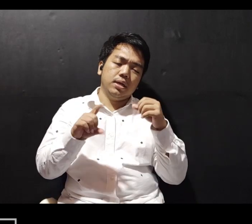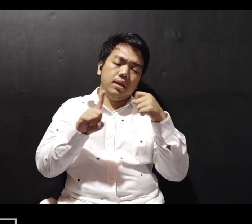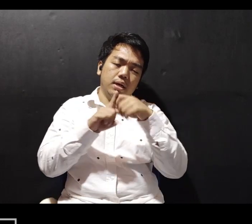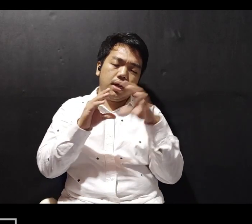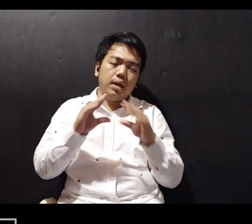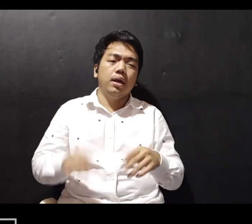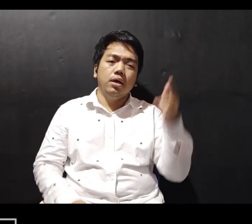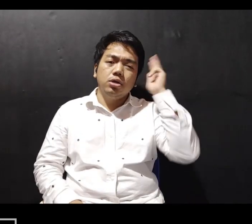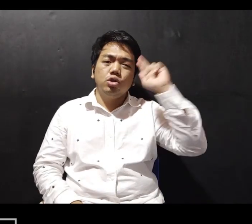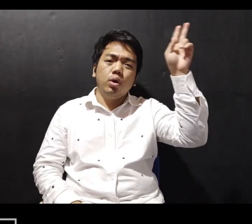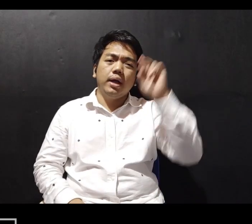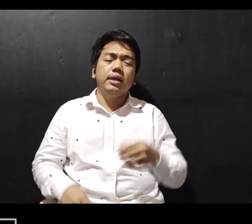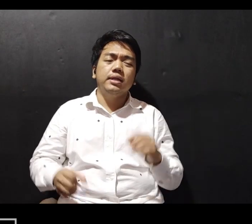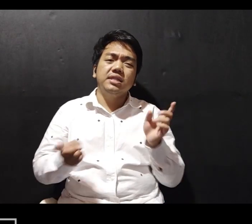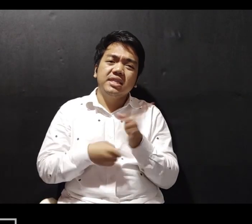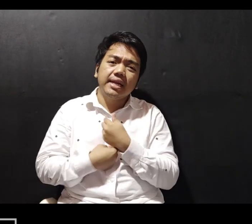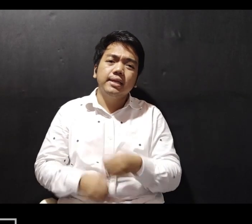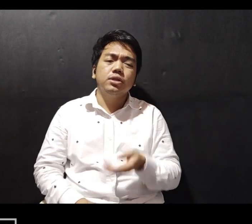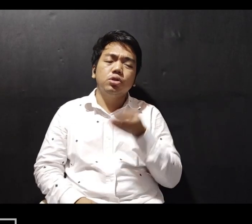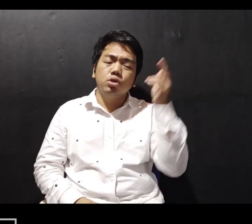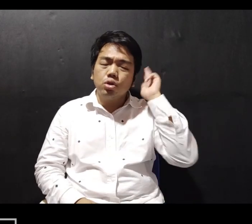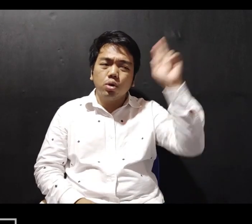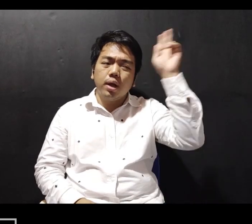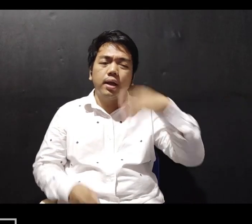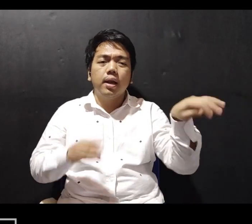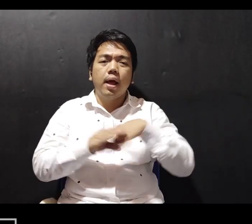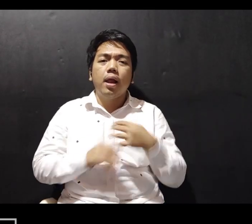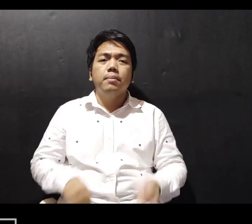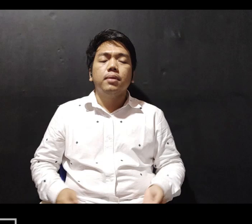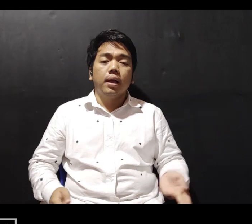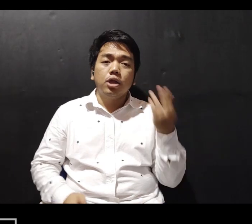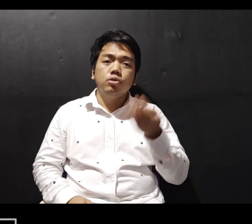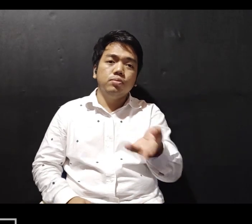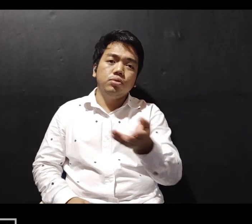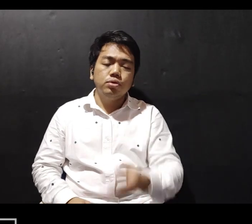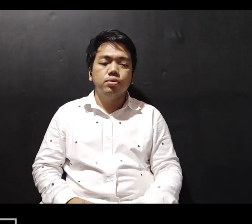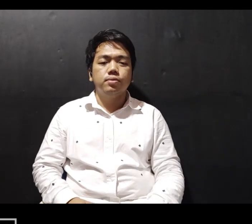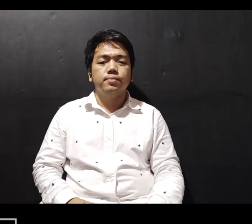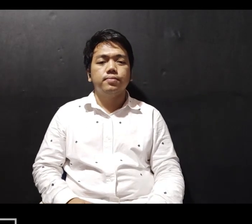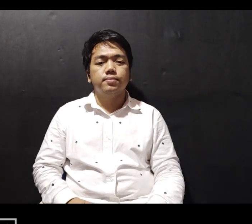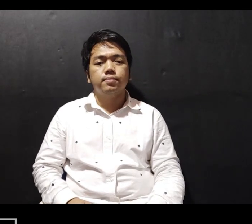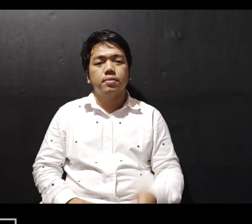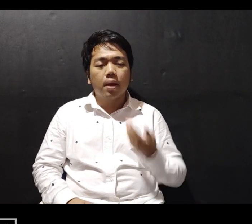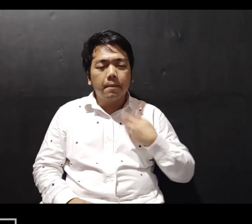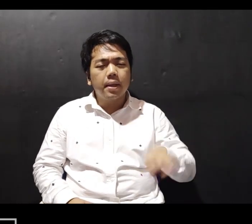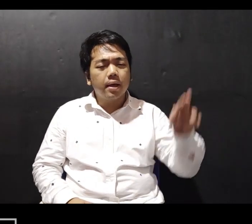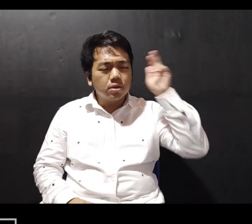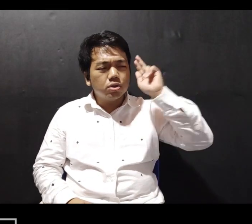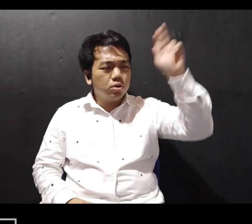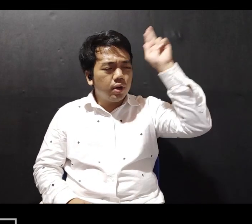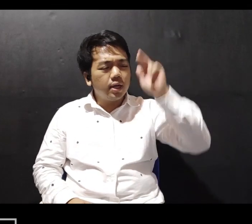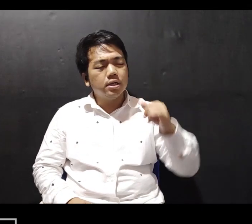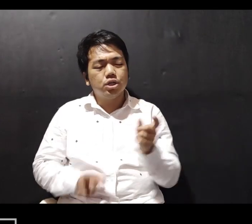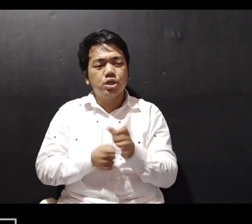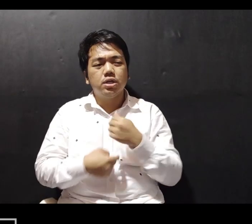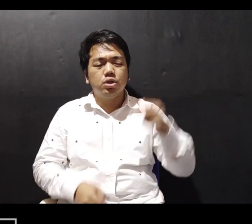di dalam hidupmu. Oleh karena itu pada saat kita menantikan Tuhan, izinkan Tuhan menjadi Tuhan dalam hidupmu. Karena pada saat